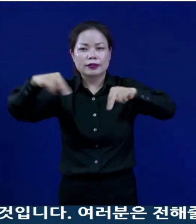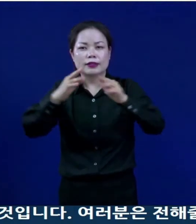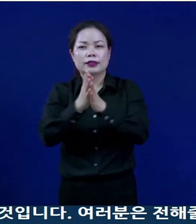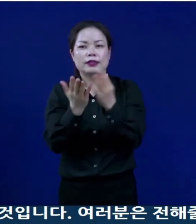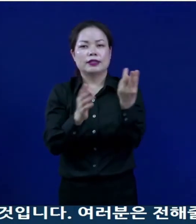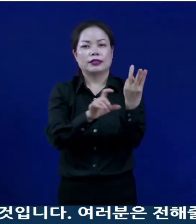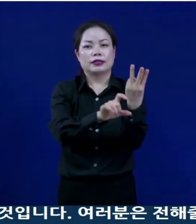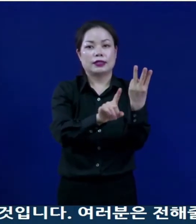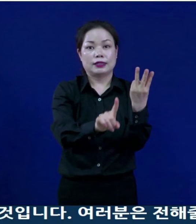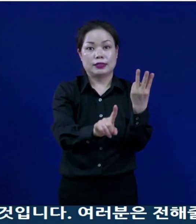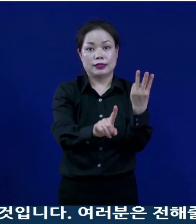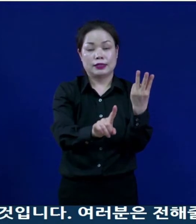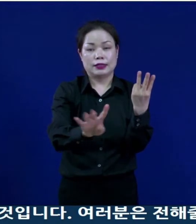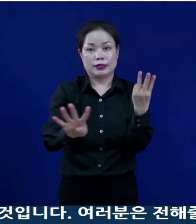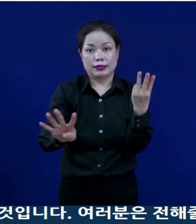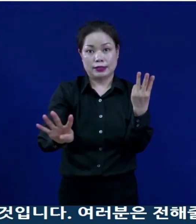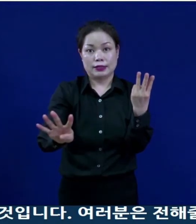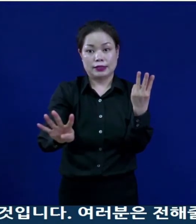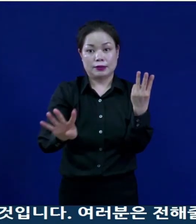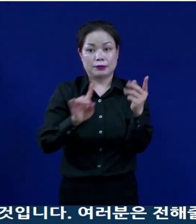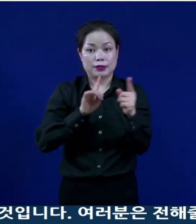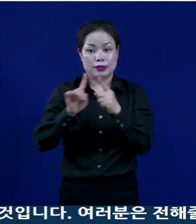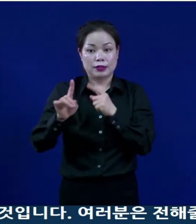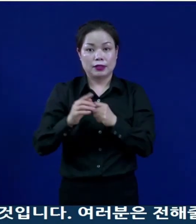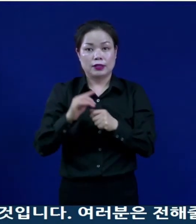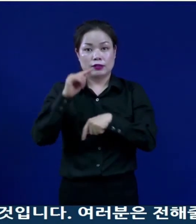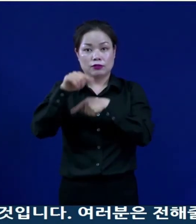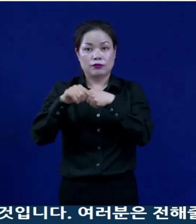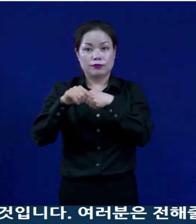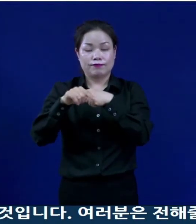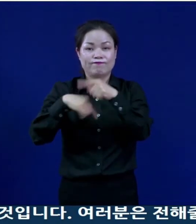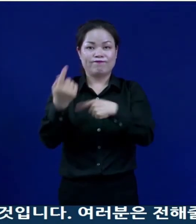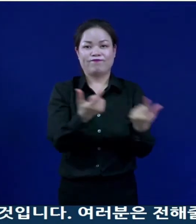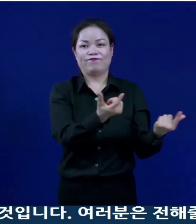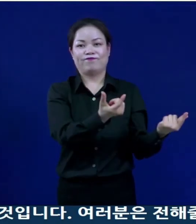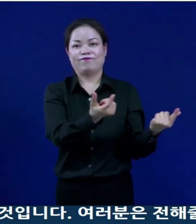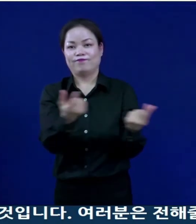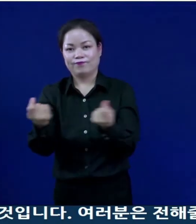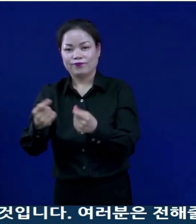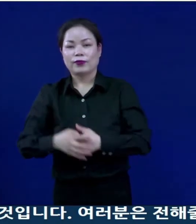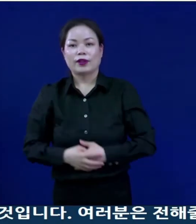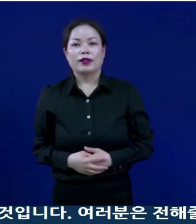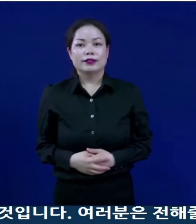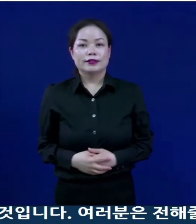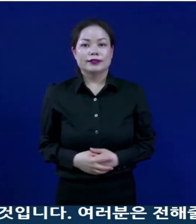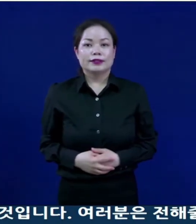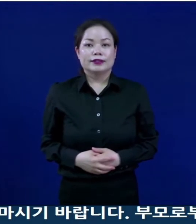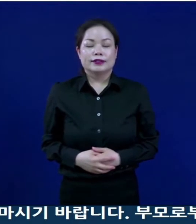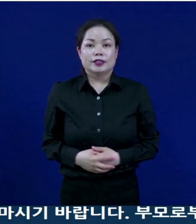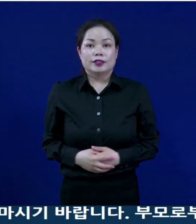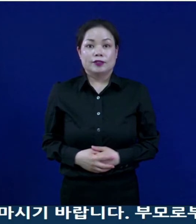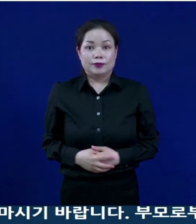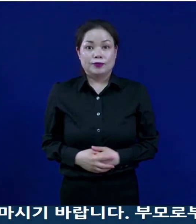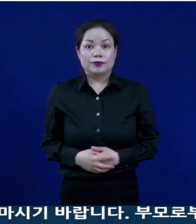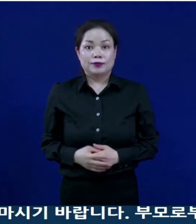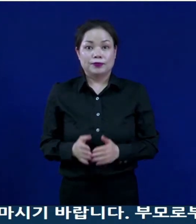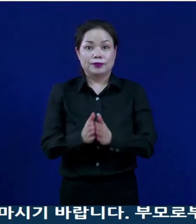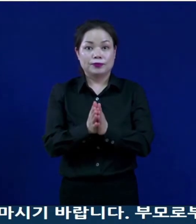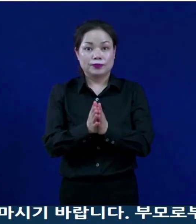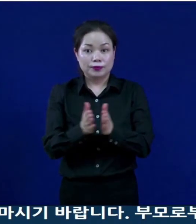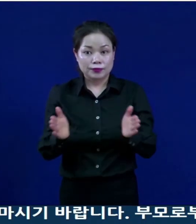3장 1절부터 4절까지의 말씀을 함께 읽겠습니다. 함께 읽습니다.